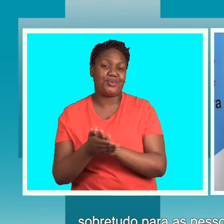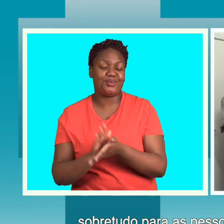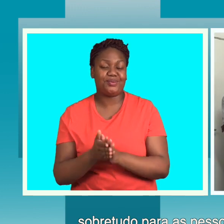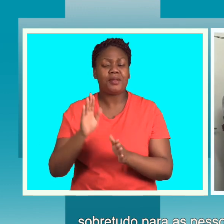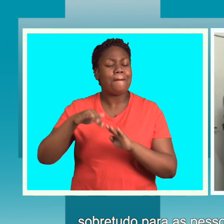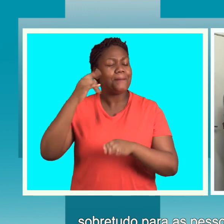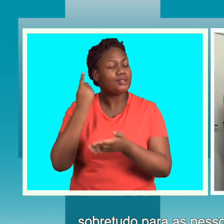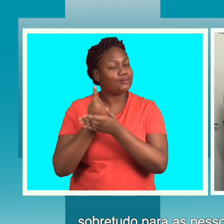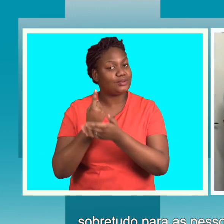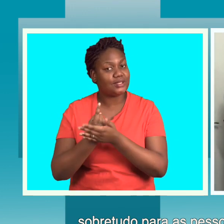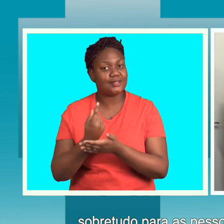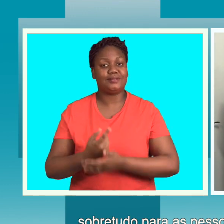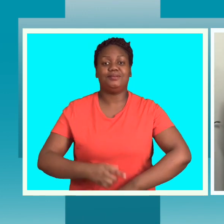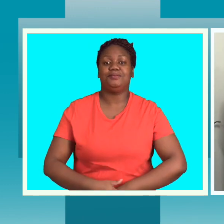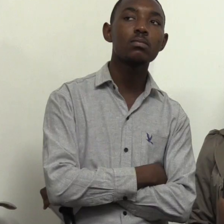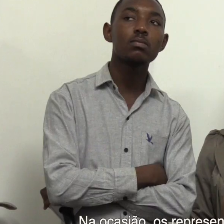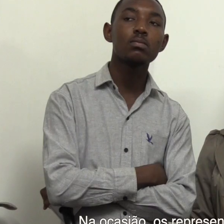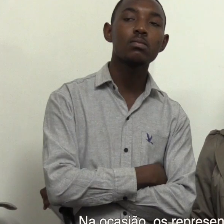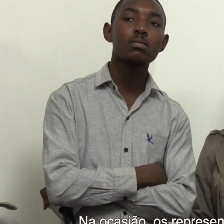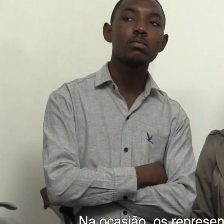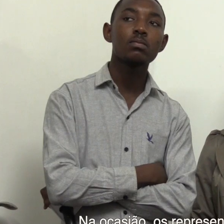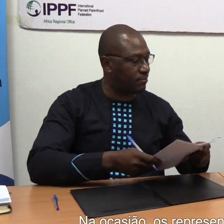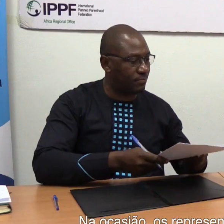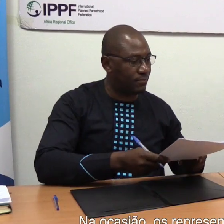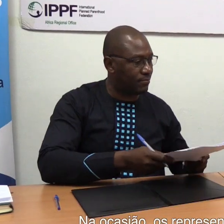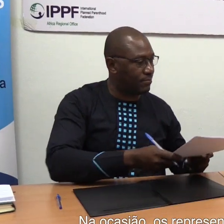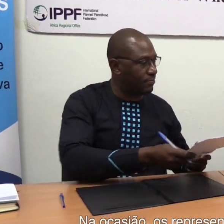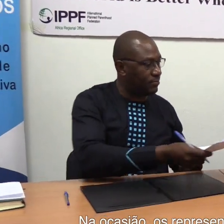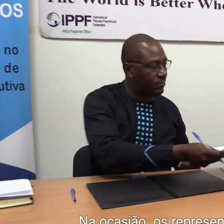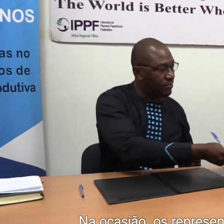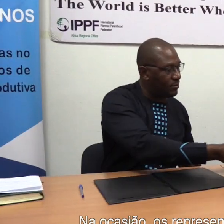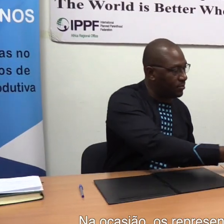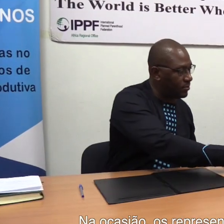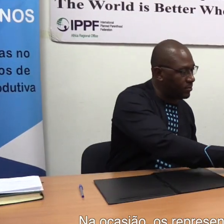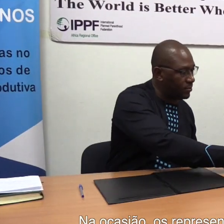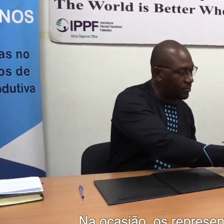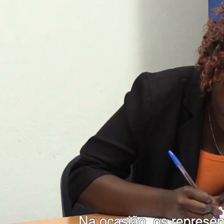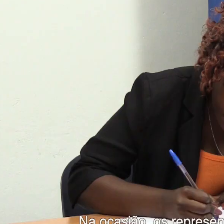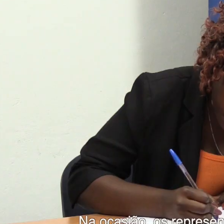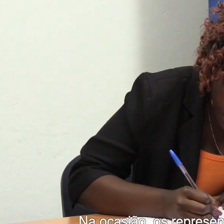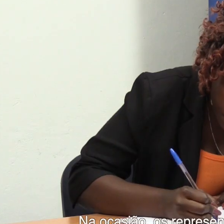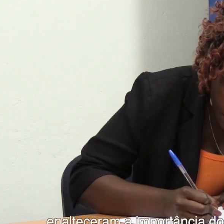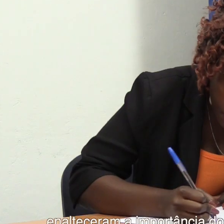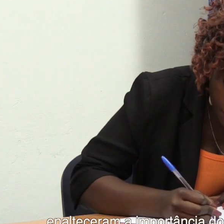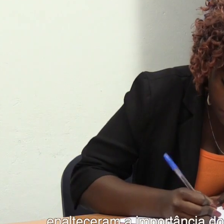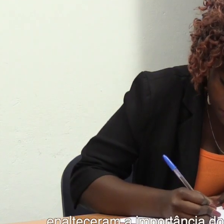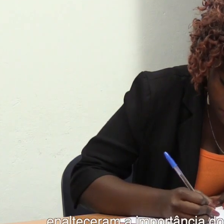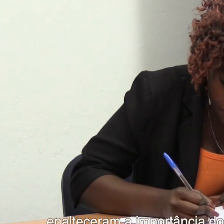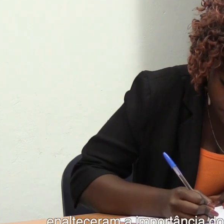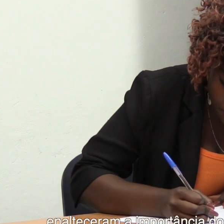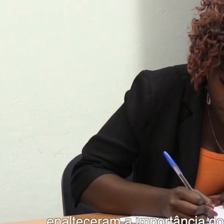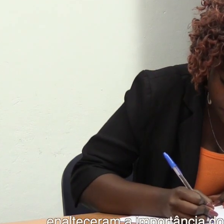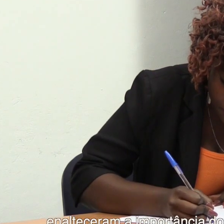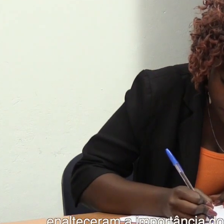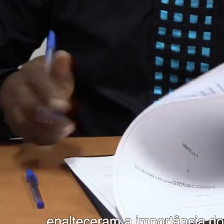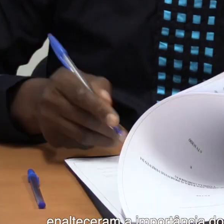para as pessoas com deficiência auditiva. Na ocasião, os representantes das duas instituições enalteceram a